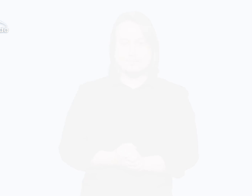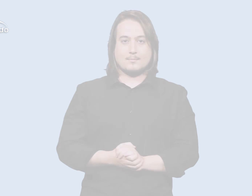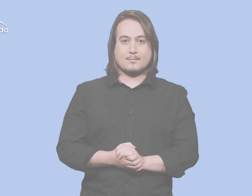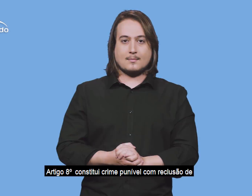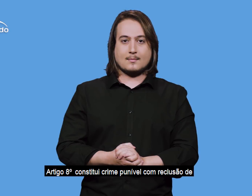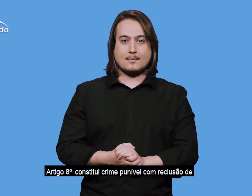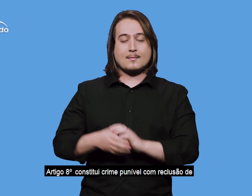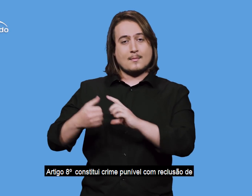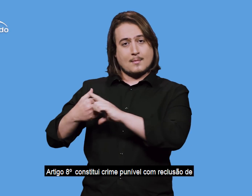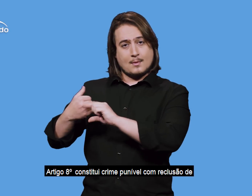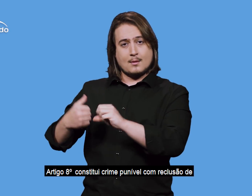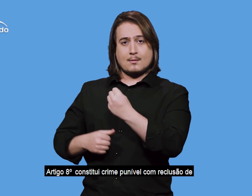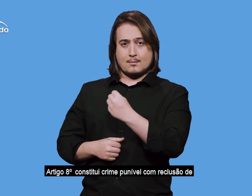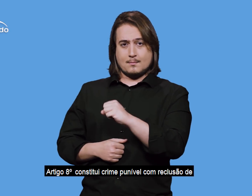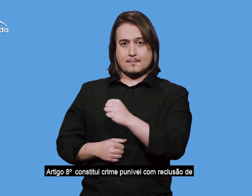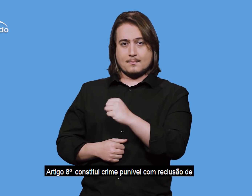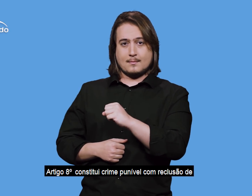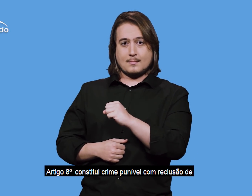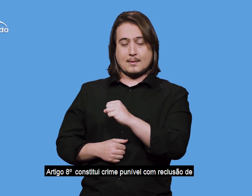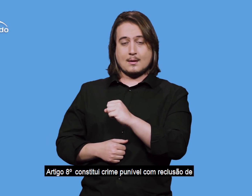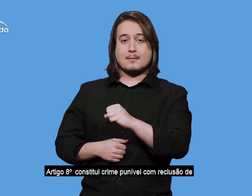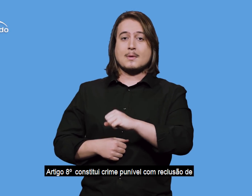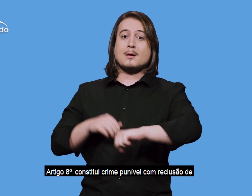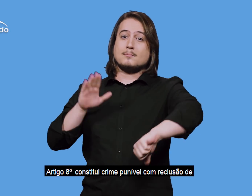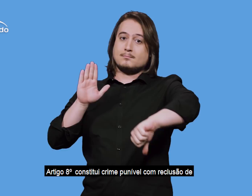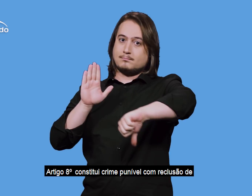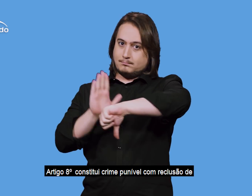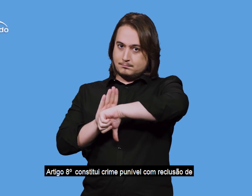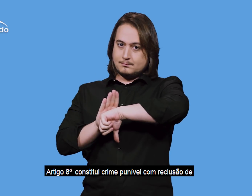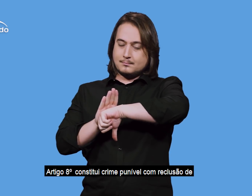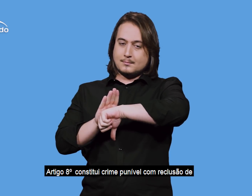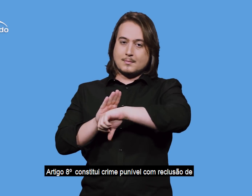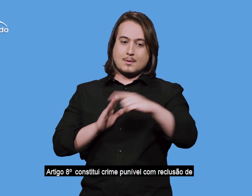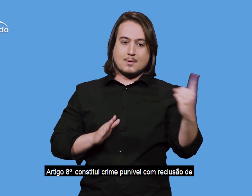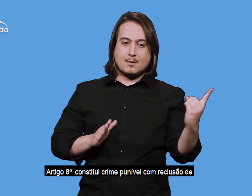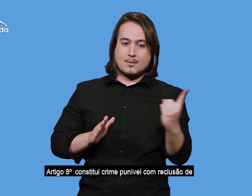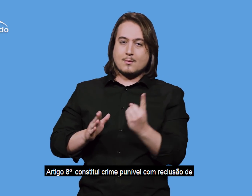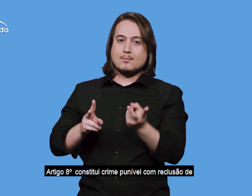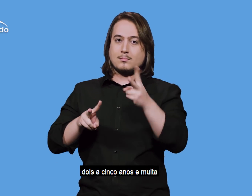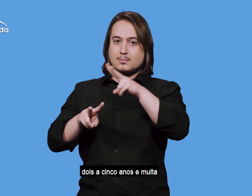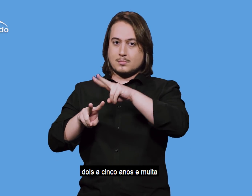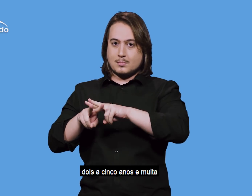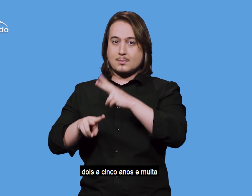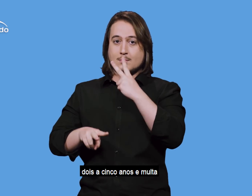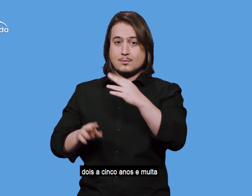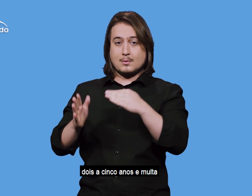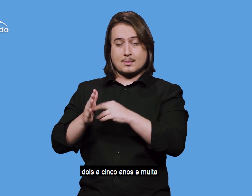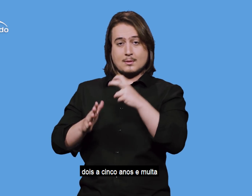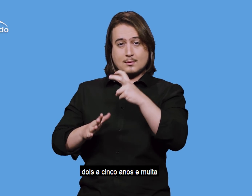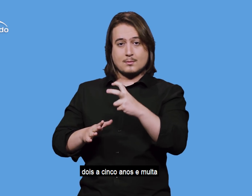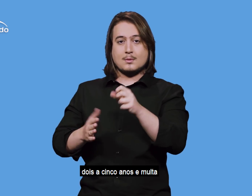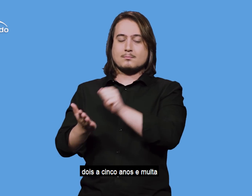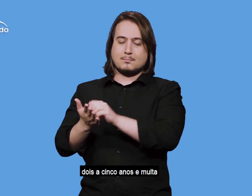artigo 8º constitui crime punível com reclusão de dois a cinco anos e multa